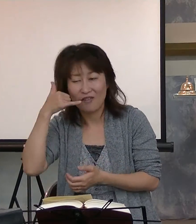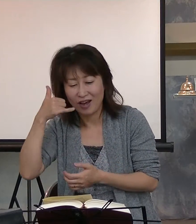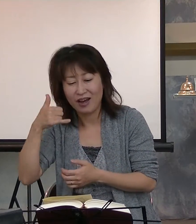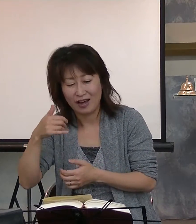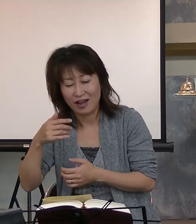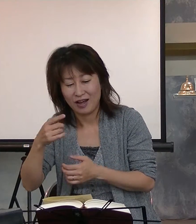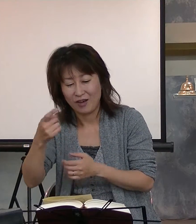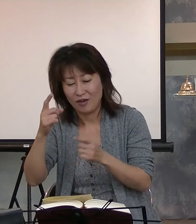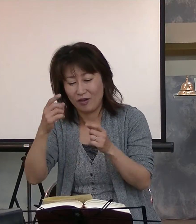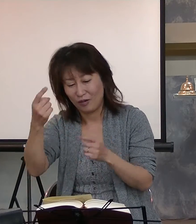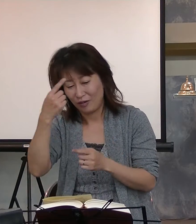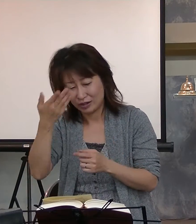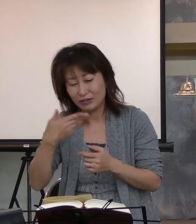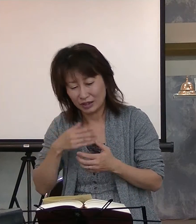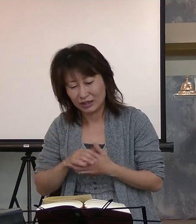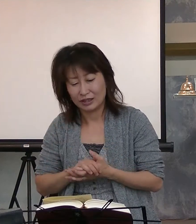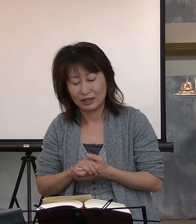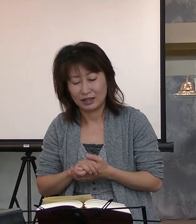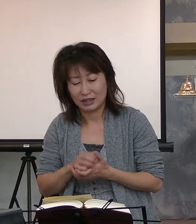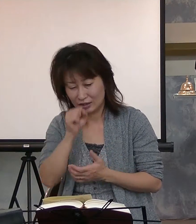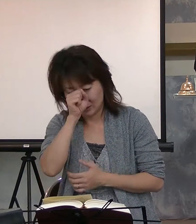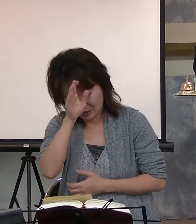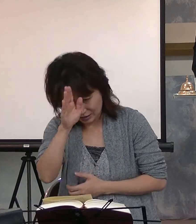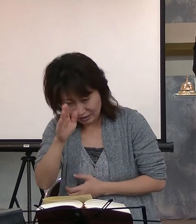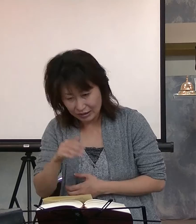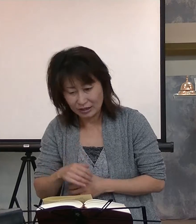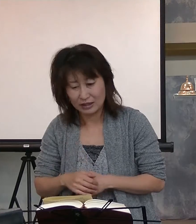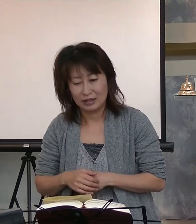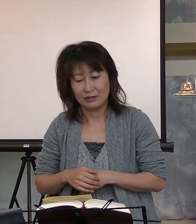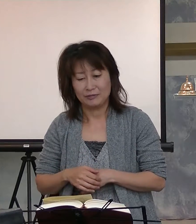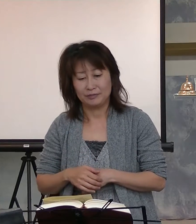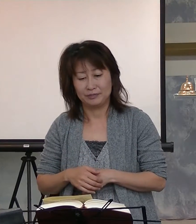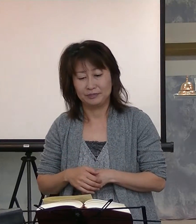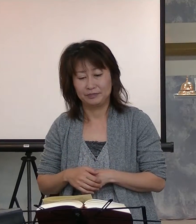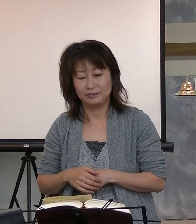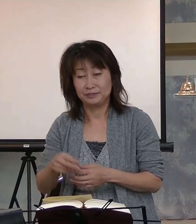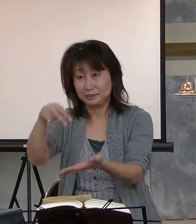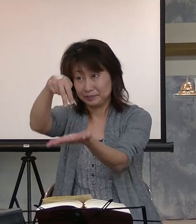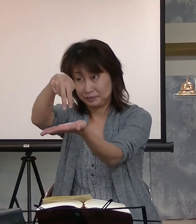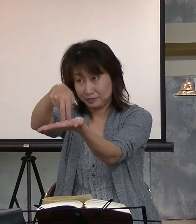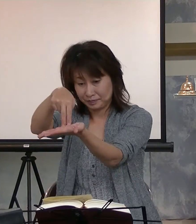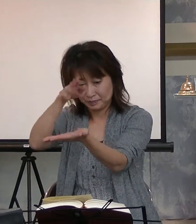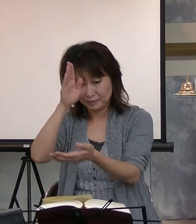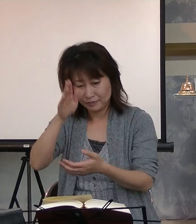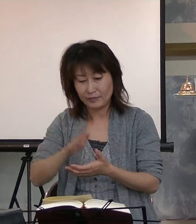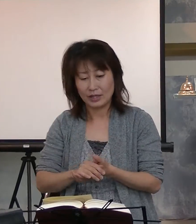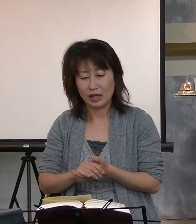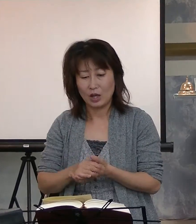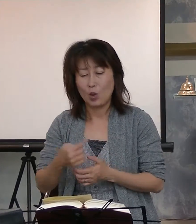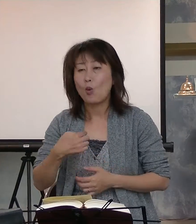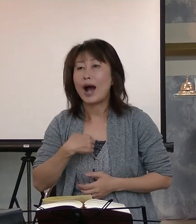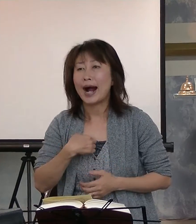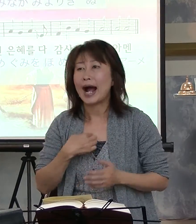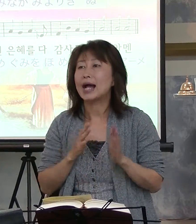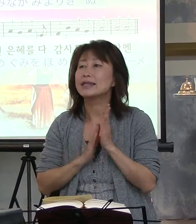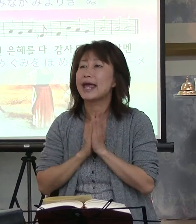さい。よろしくお願いいたします。では、お立ちになって、我がね、